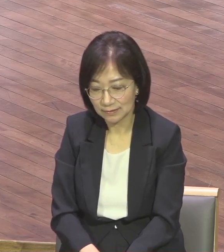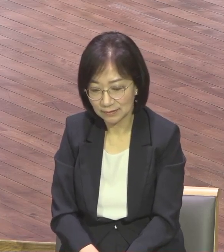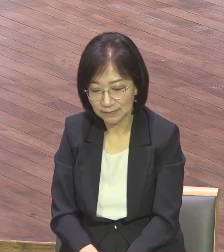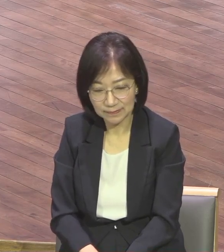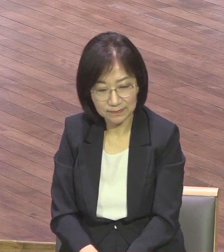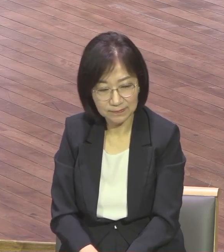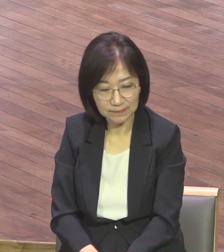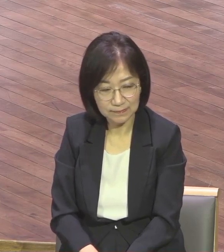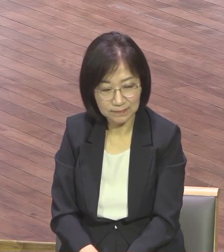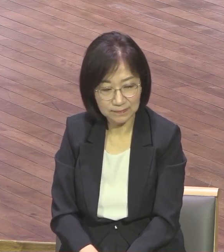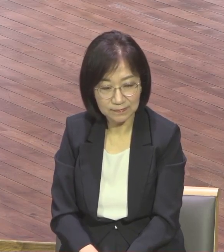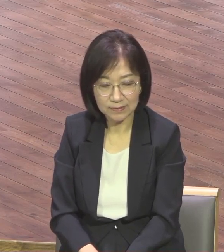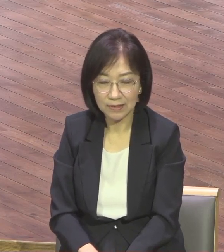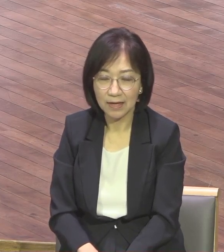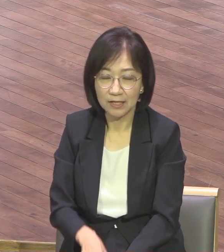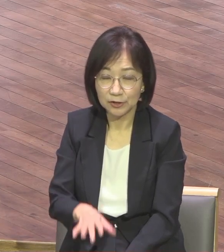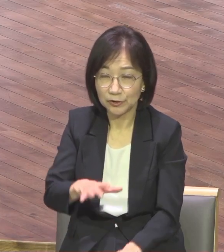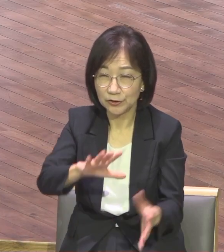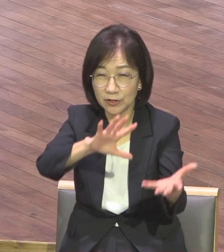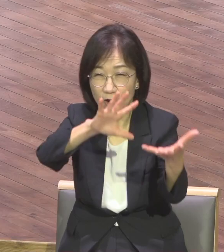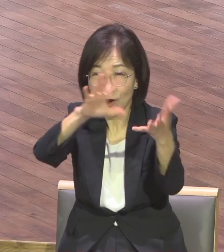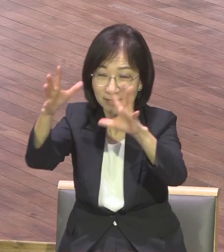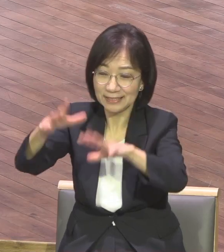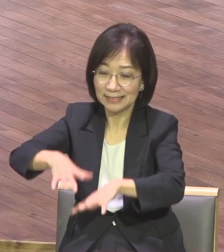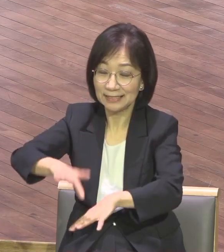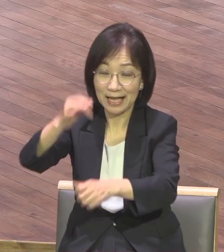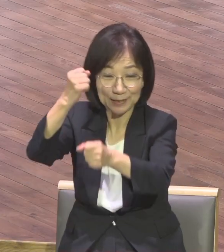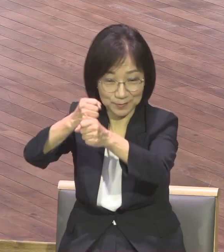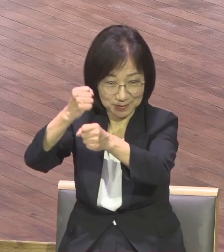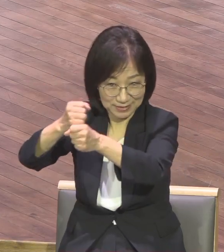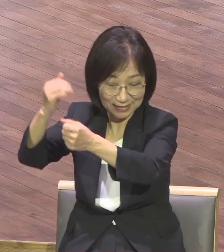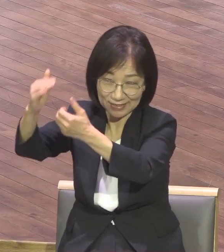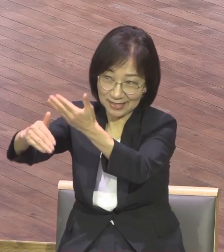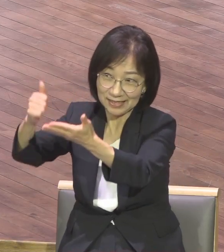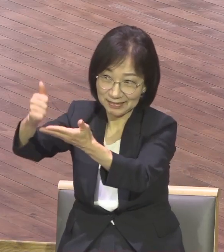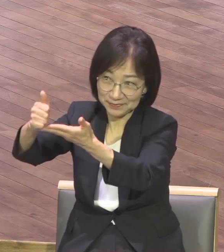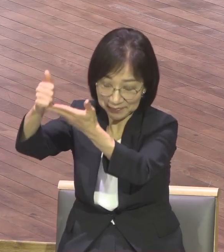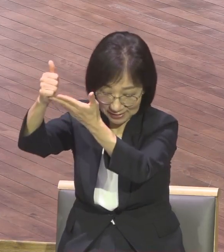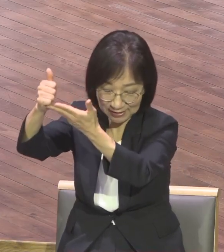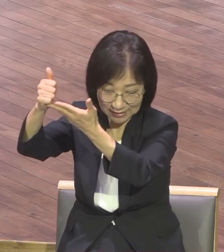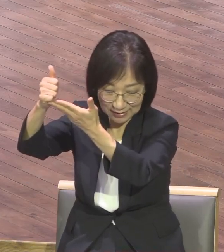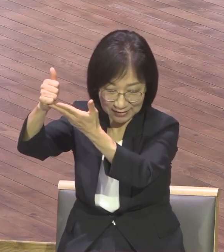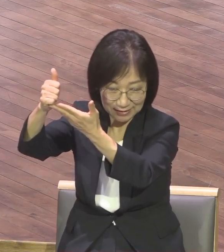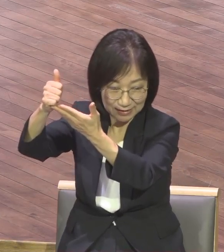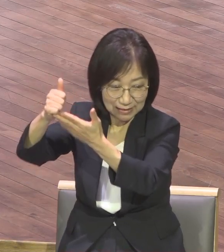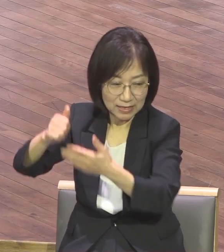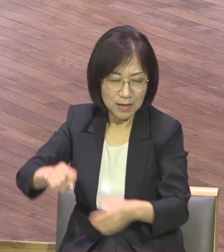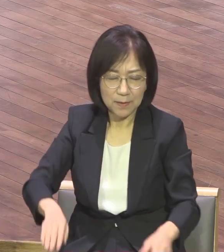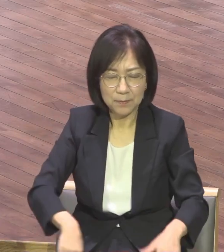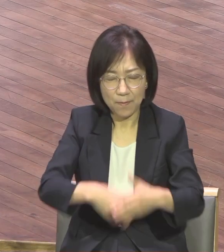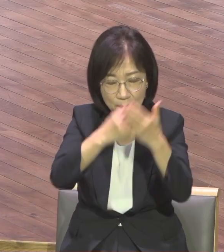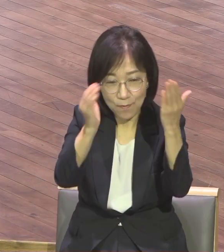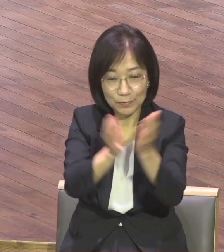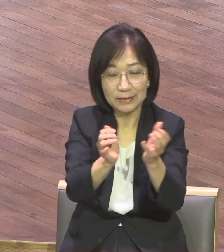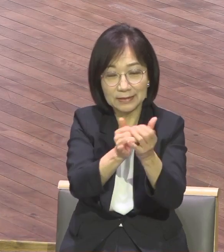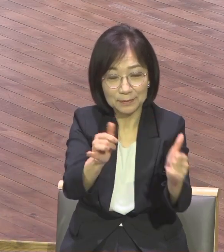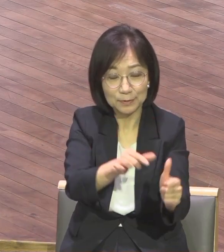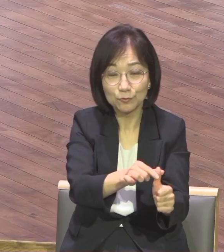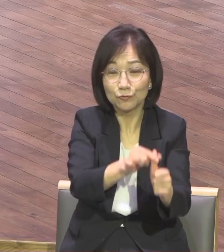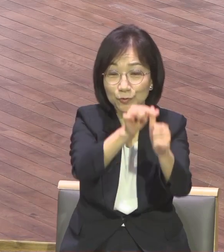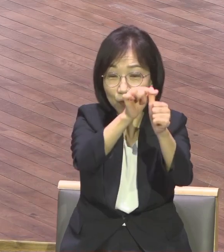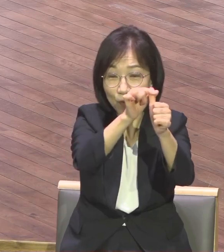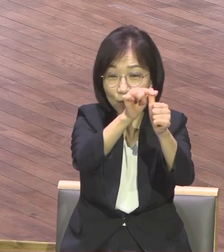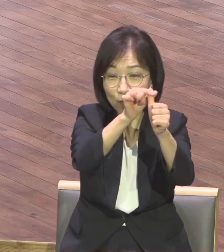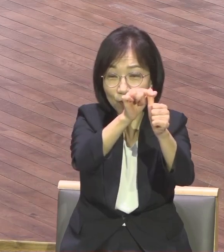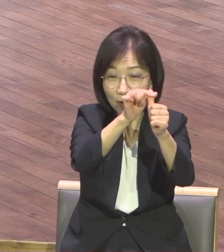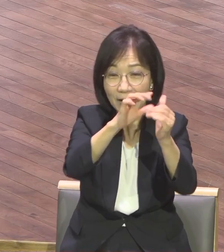온 천하 만물을 창조하신 하나님께서 생명 구원의 구수사 성취를 하나님의 한마디로